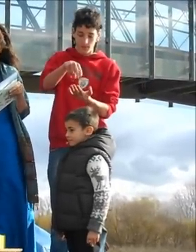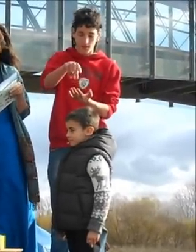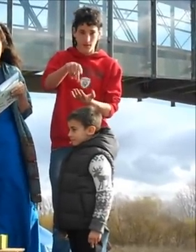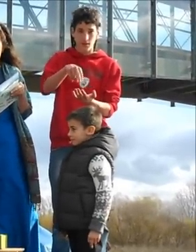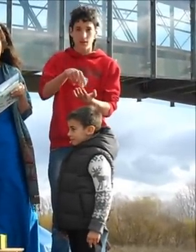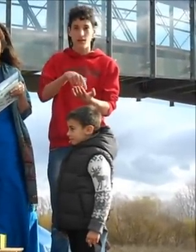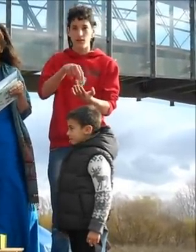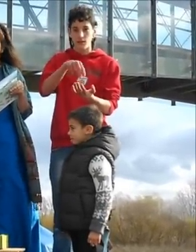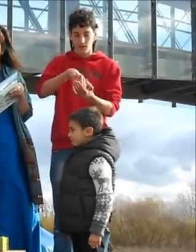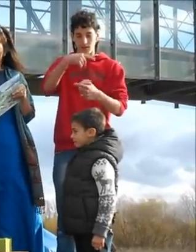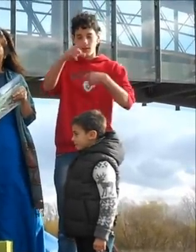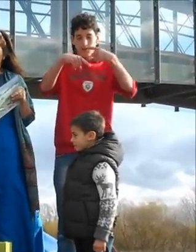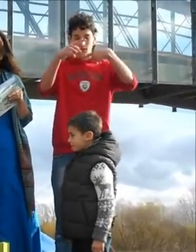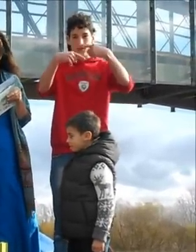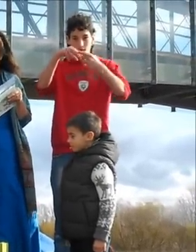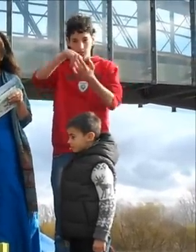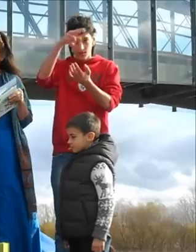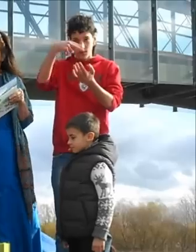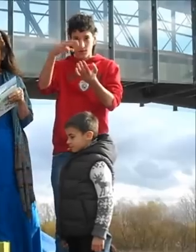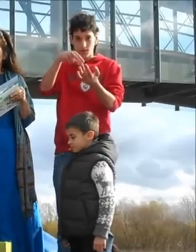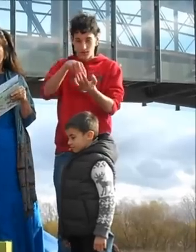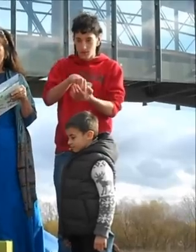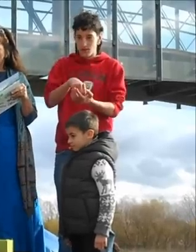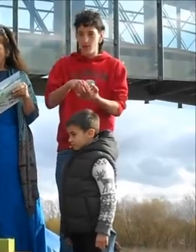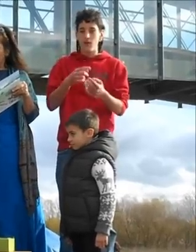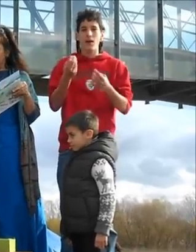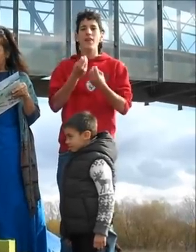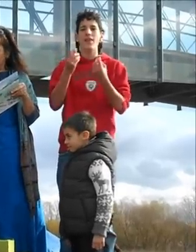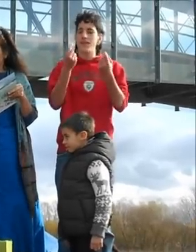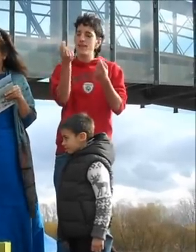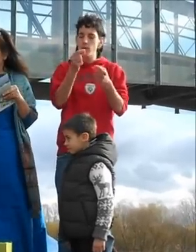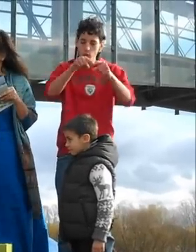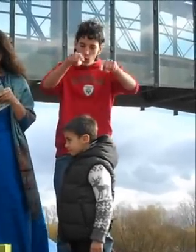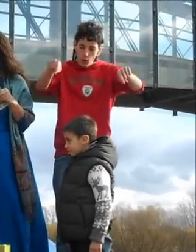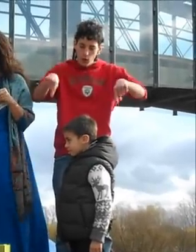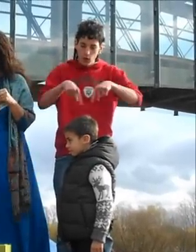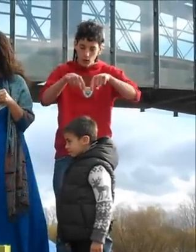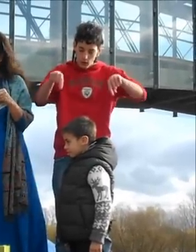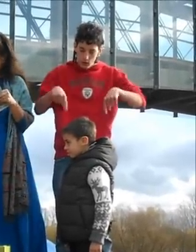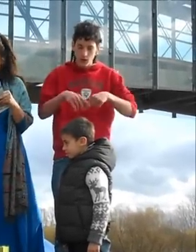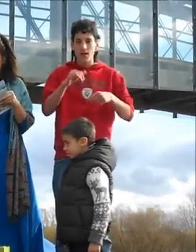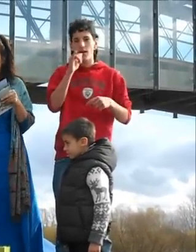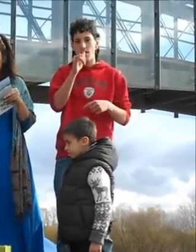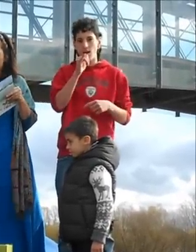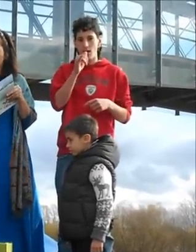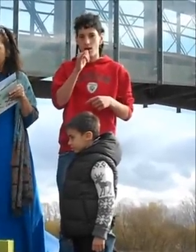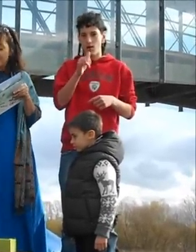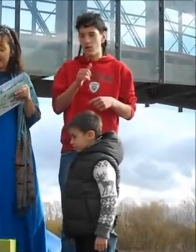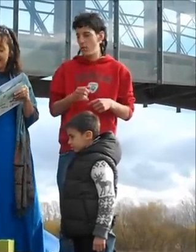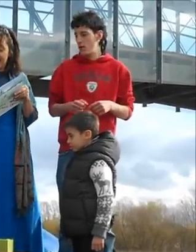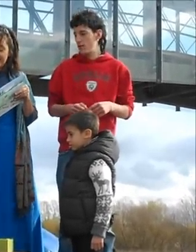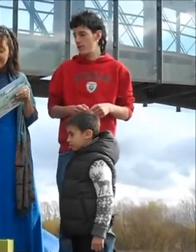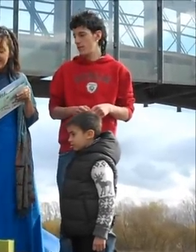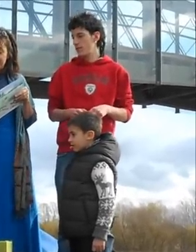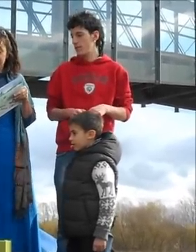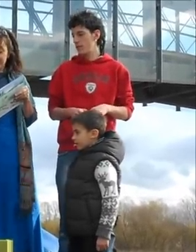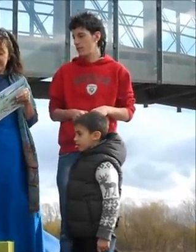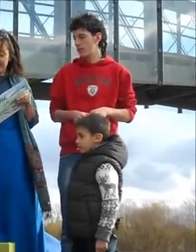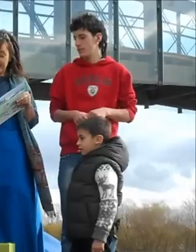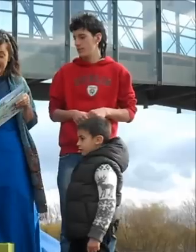aurrera eta atzera. Salto akrobatikoak eginez uretan uinak marrazten dituzte bertan.